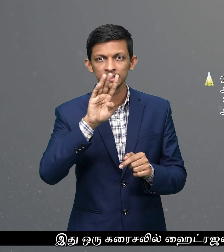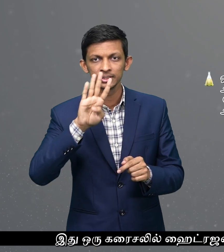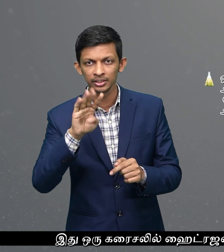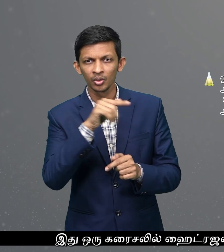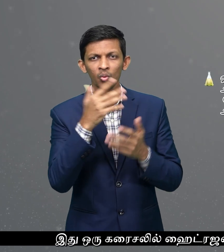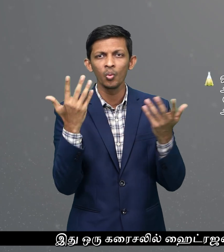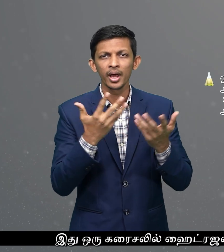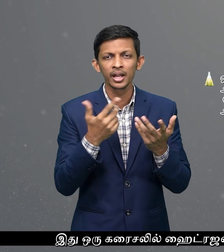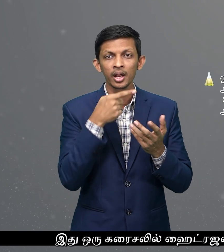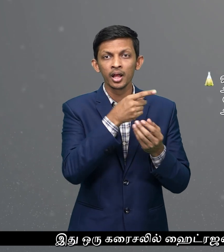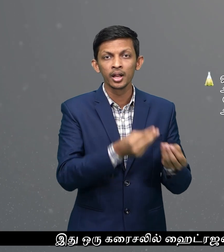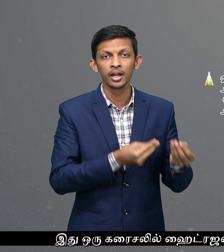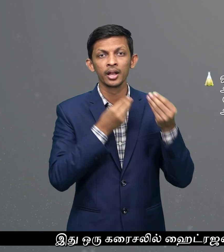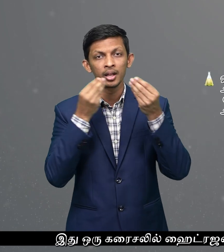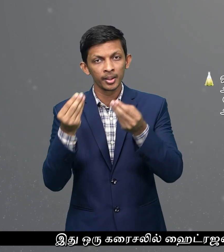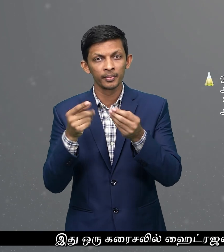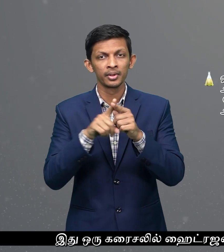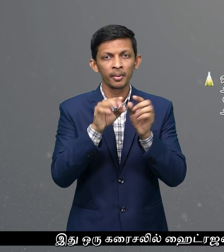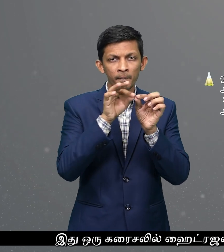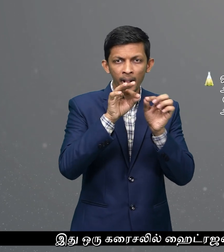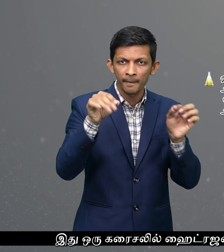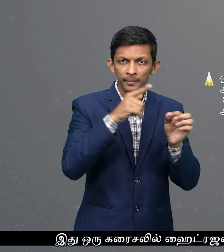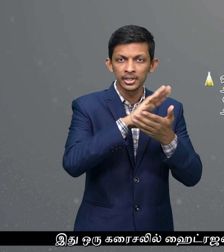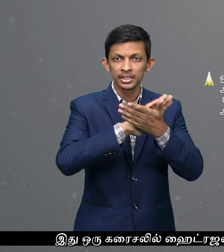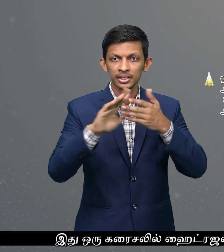இது ஒரு கரைசலில் ஹைட்ரஜன் அயனி செறிவு அளவை அளிக்கிறது.